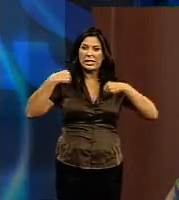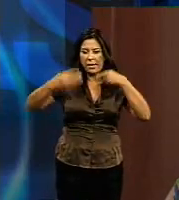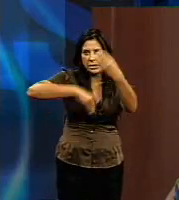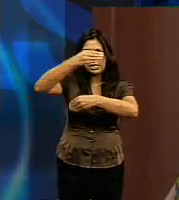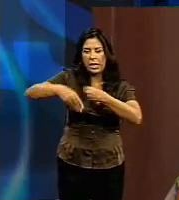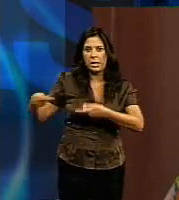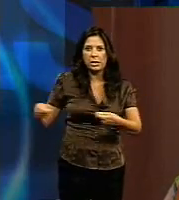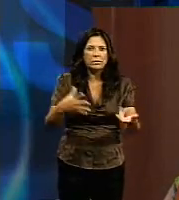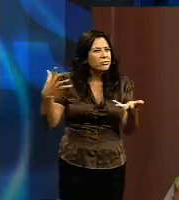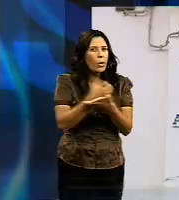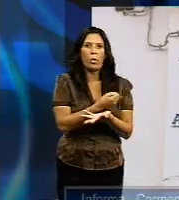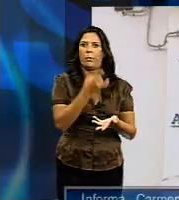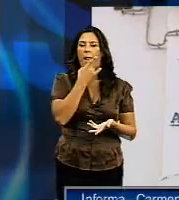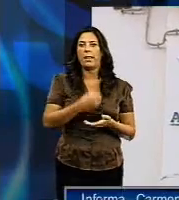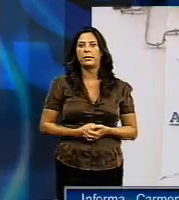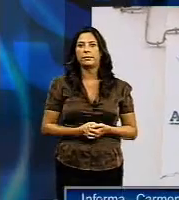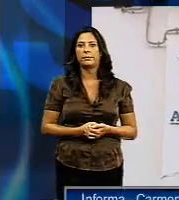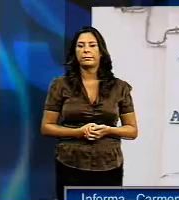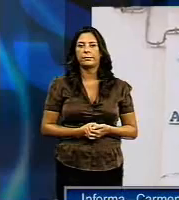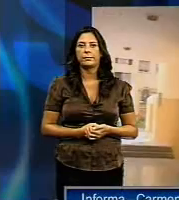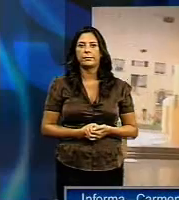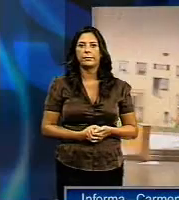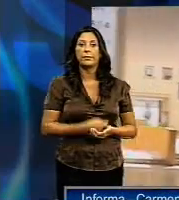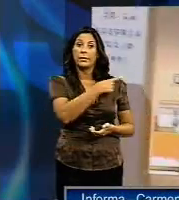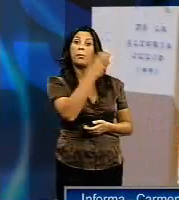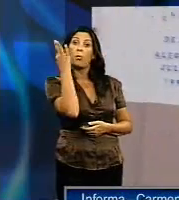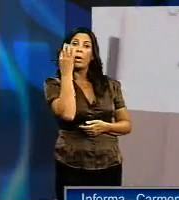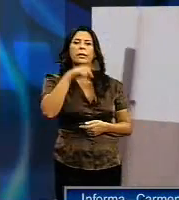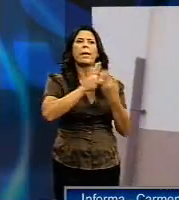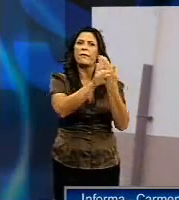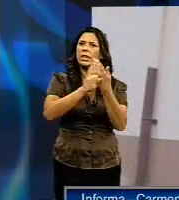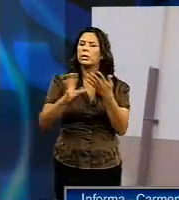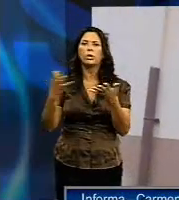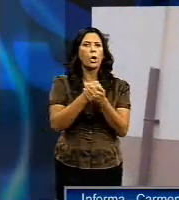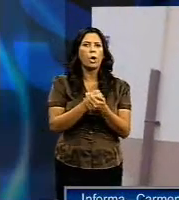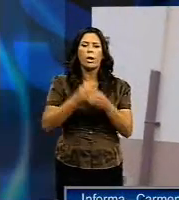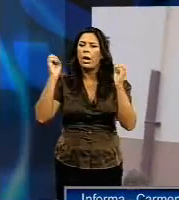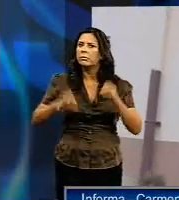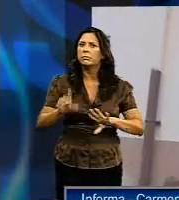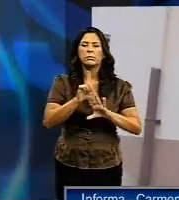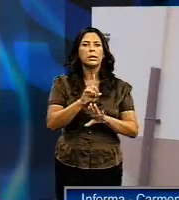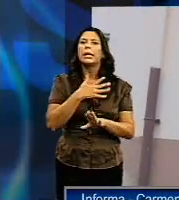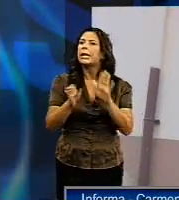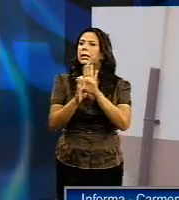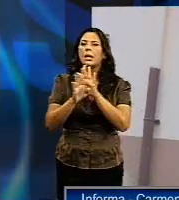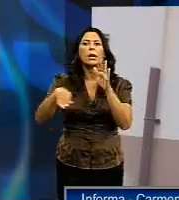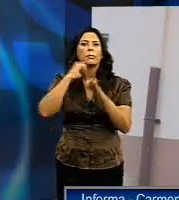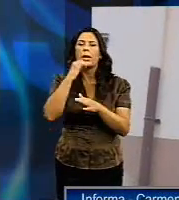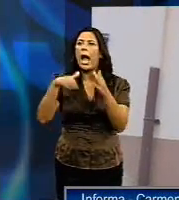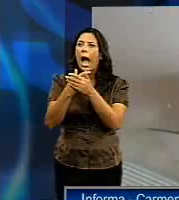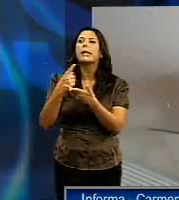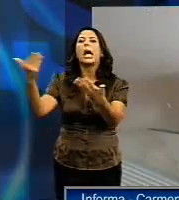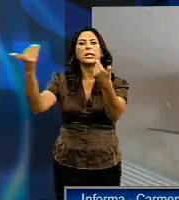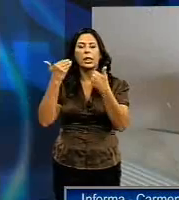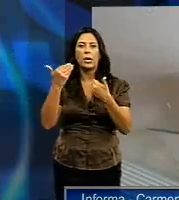todo, es todo. Tanto ella como sus vecinos no descansarán hasta que sus denuncias sean atendidas. Su calidad de